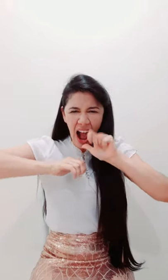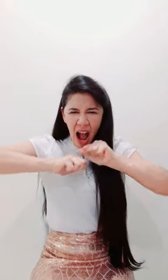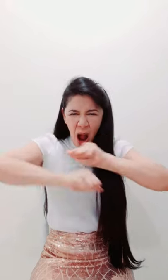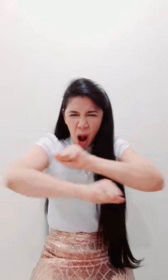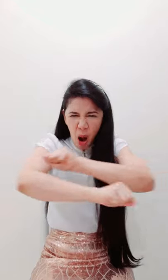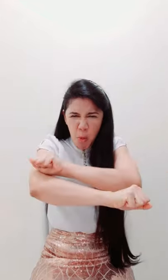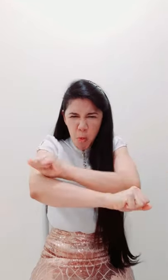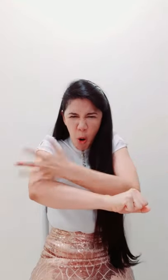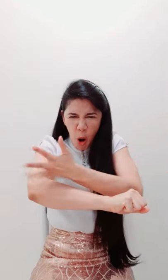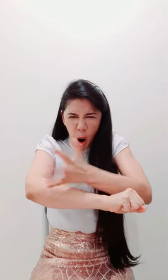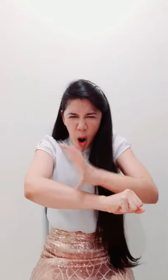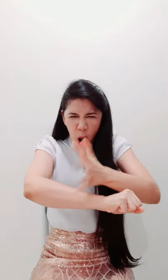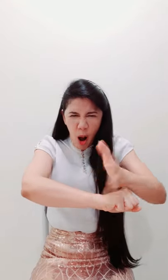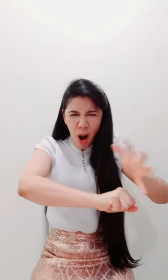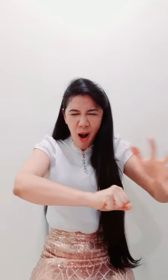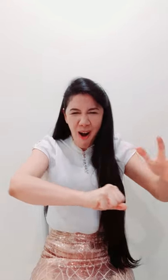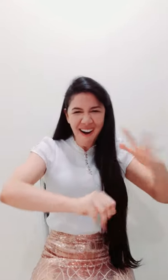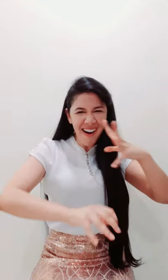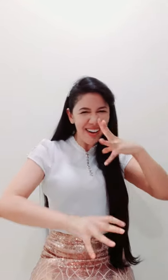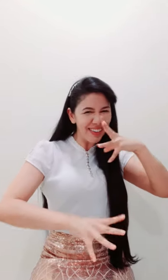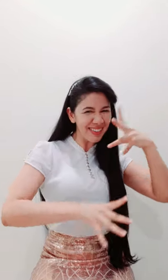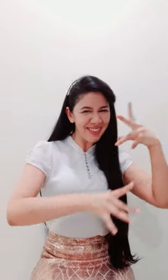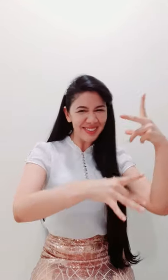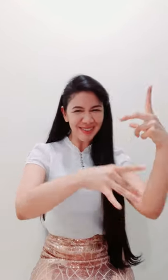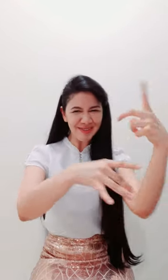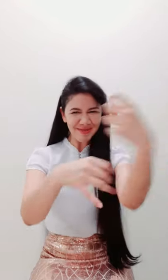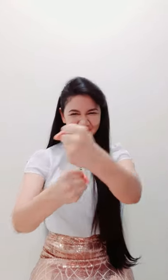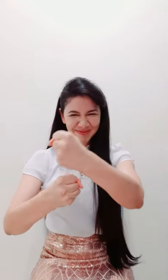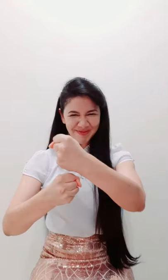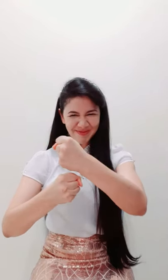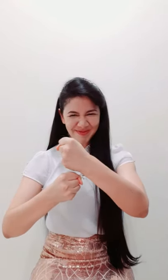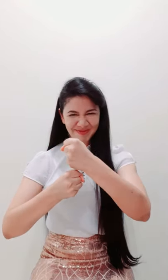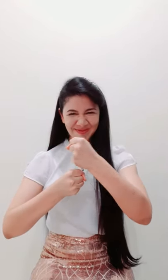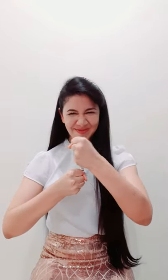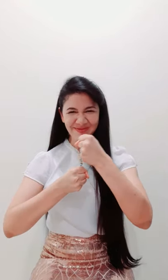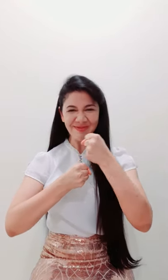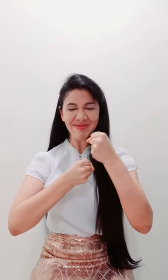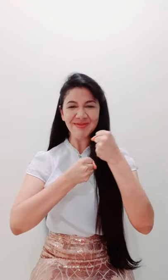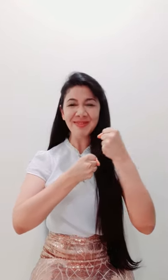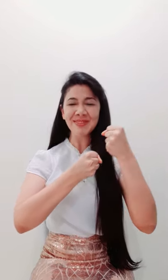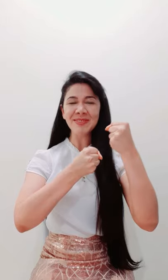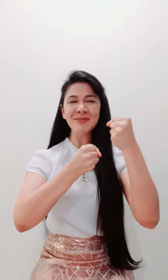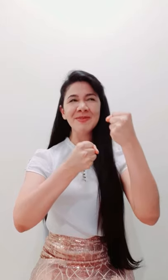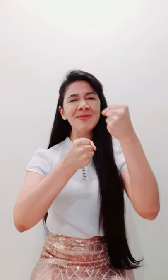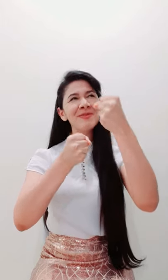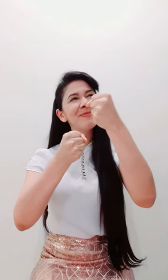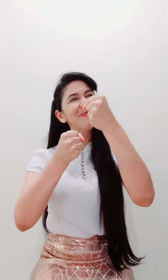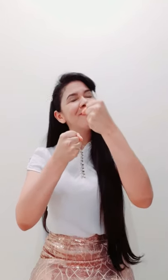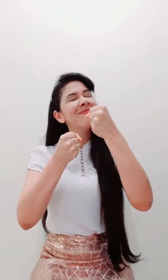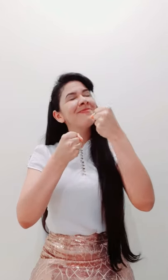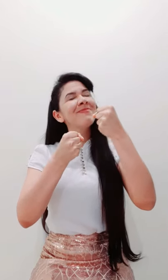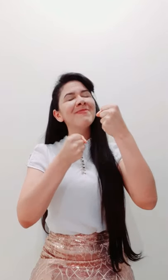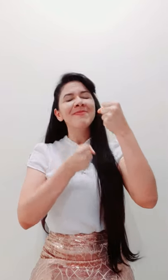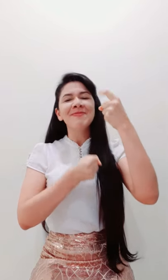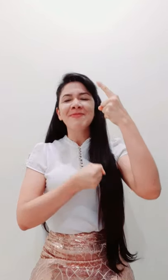águas E a sua voz potente São